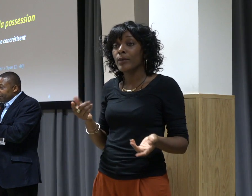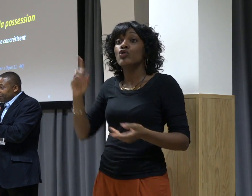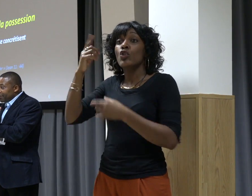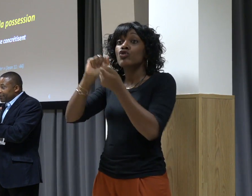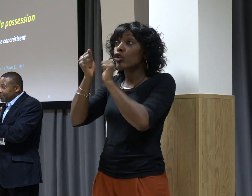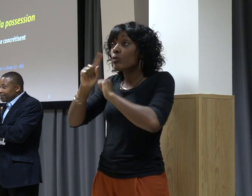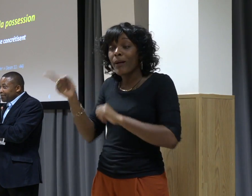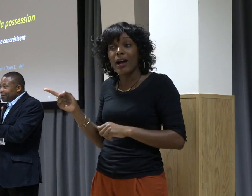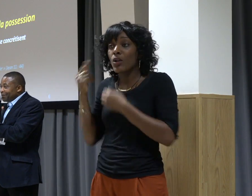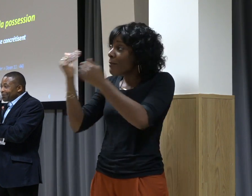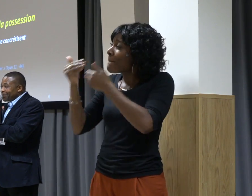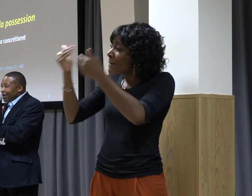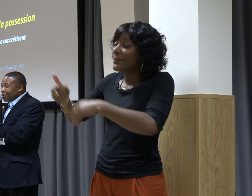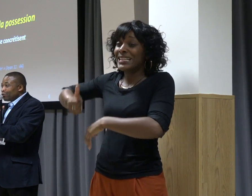pas.